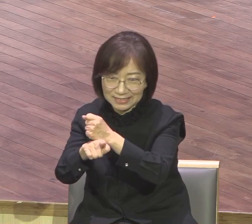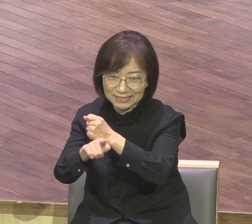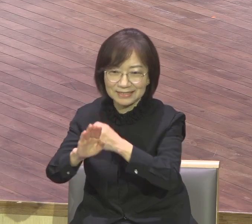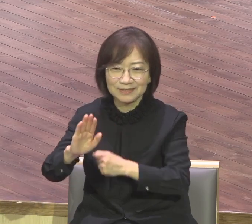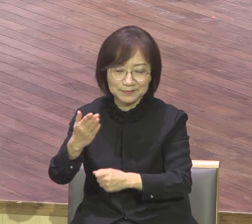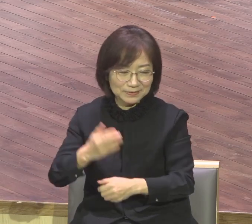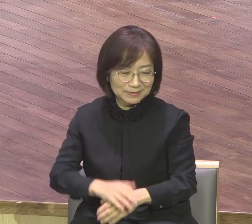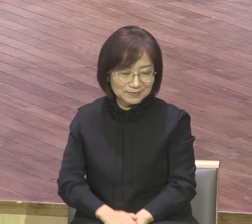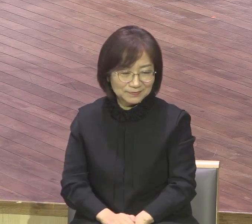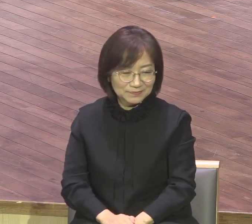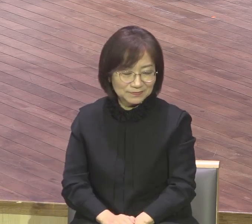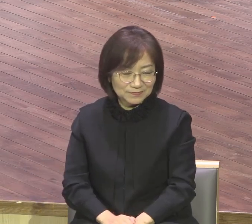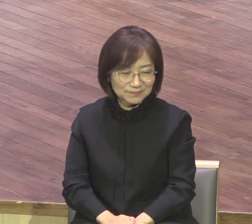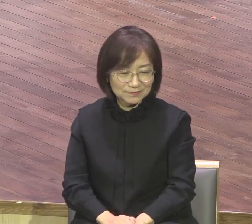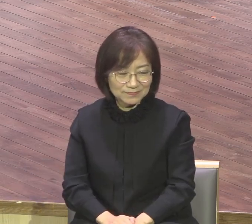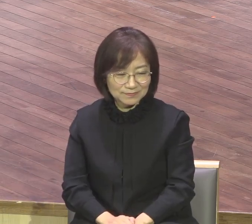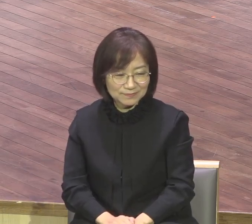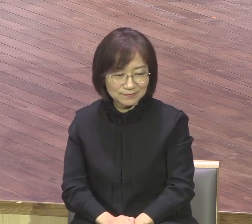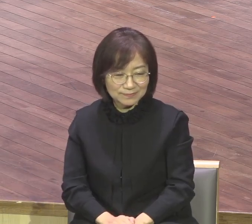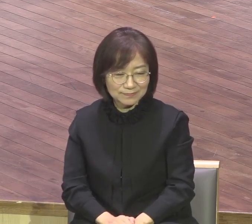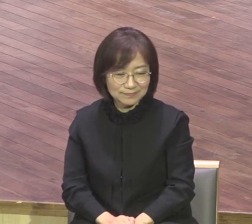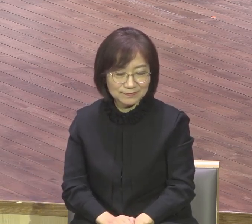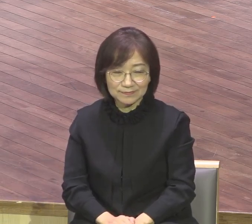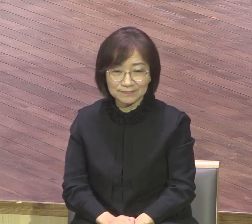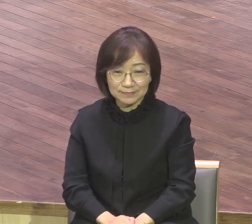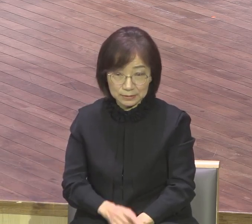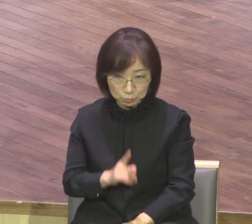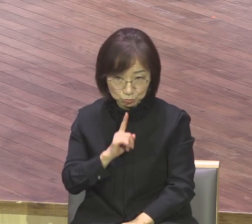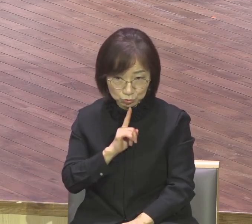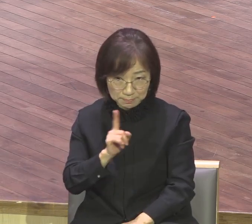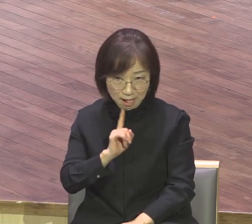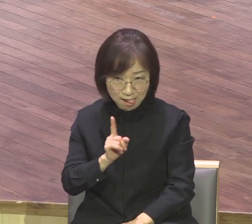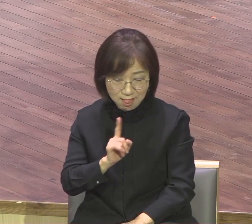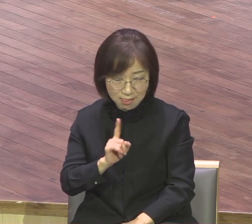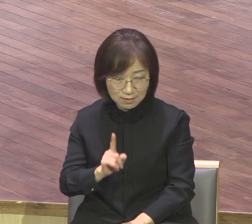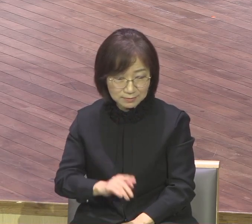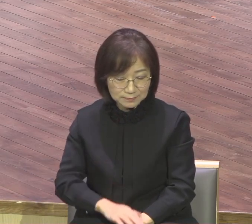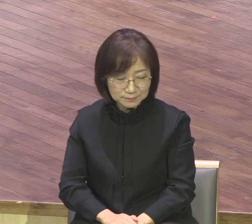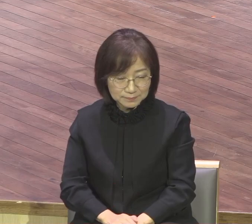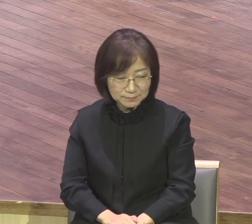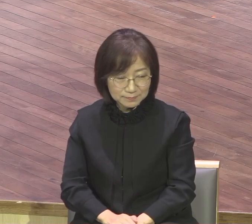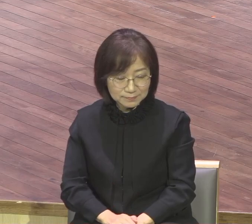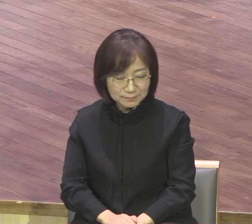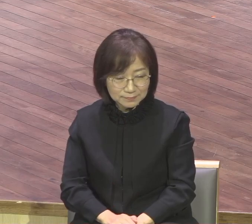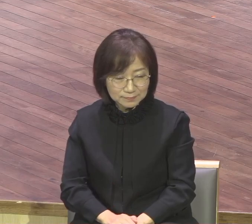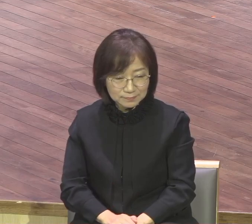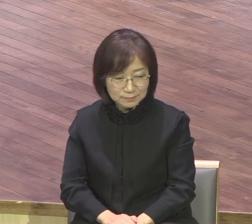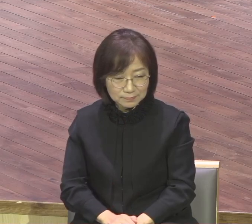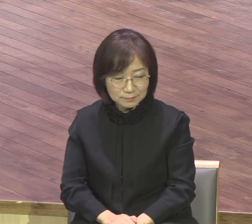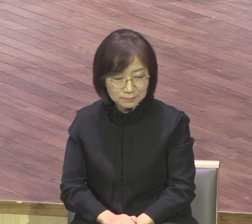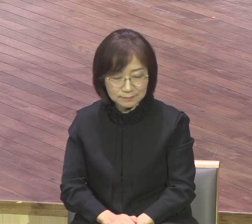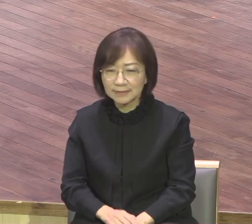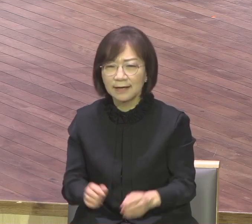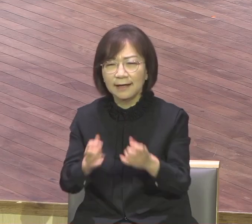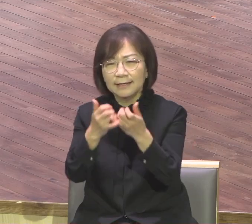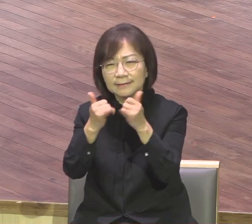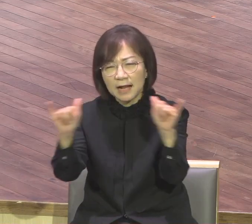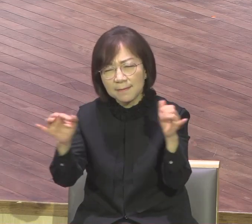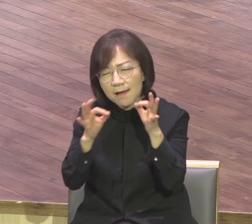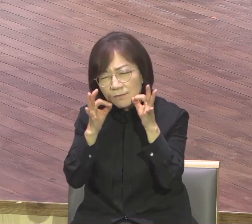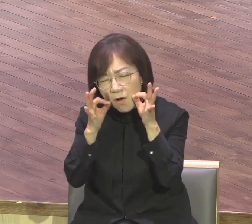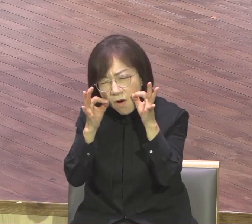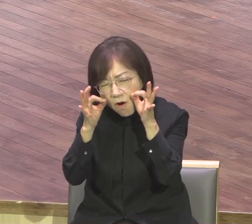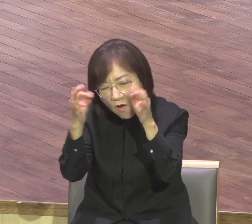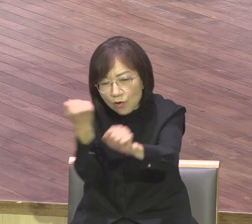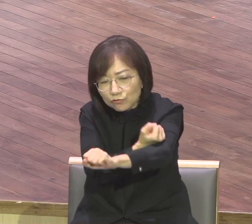solo por Jesucristo. 무슨 말인가 하면요, 행위가 필요 없다는 거예요. Esto quiere decir que no hace falta nuestra acción. 사람의 노력이 필요 없어. No